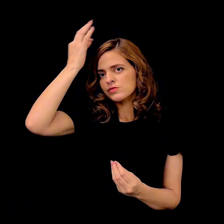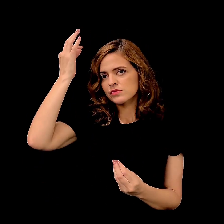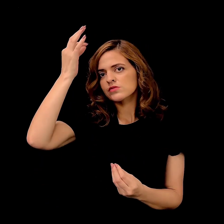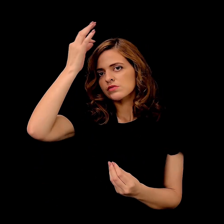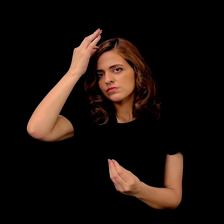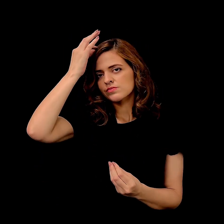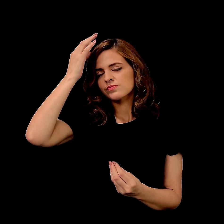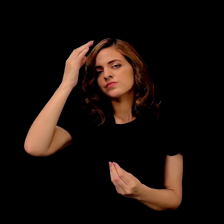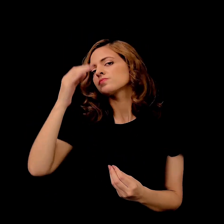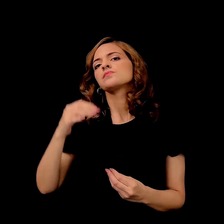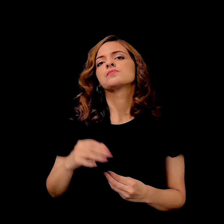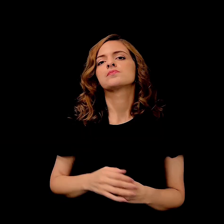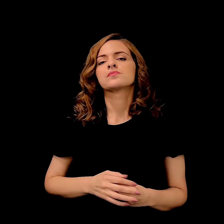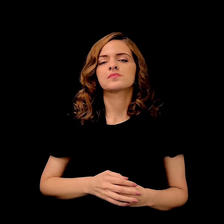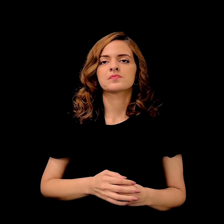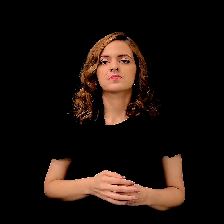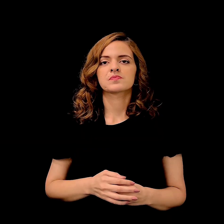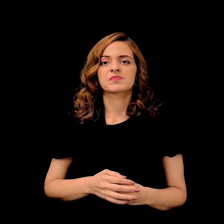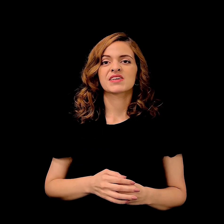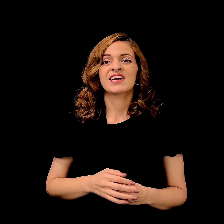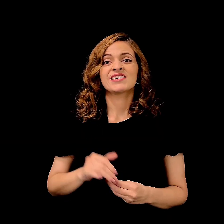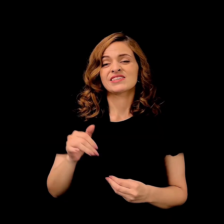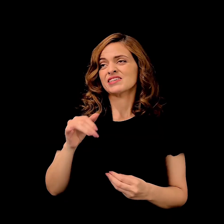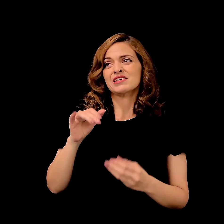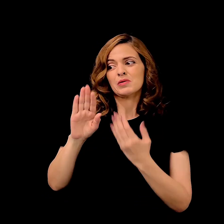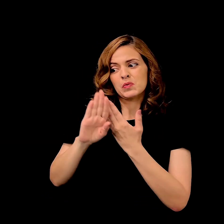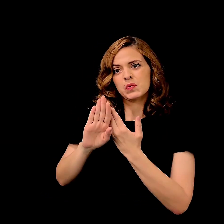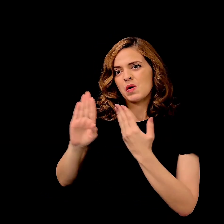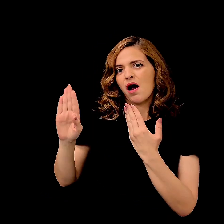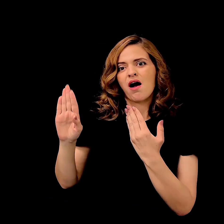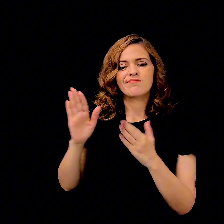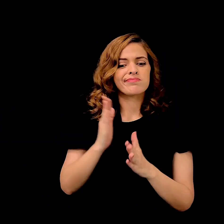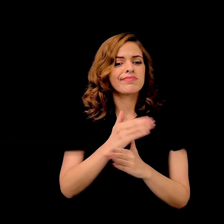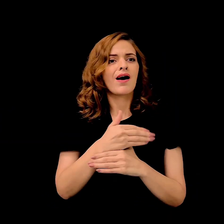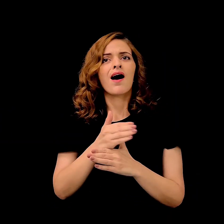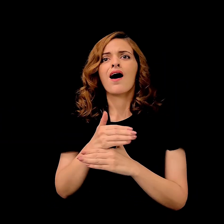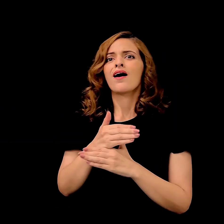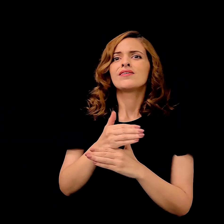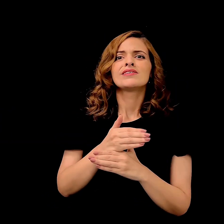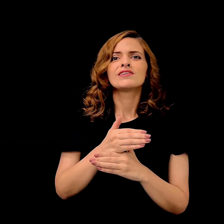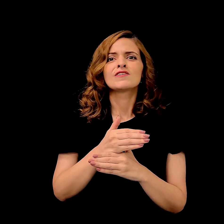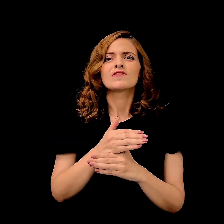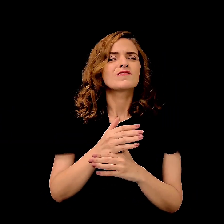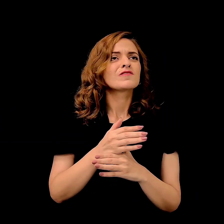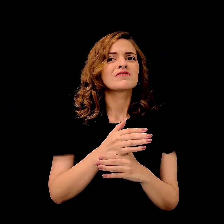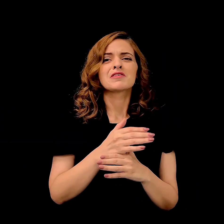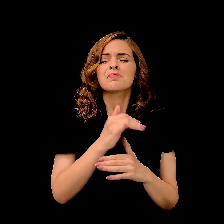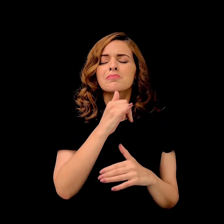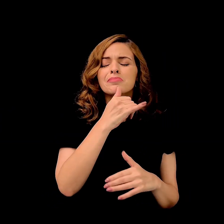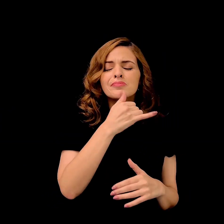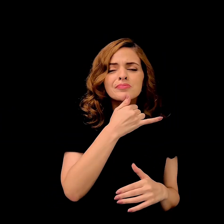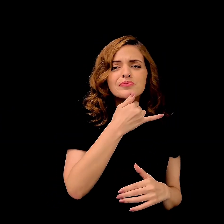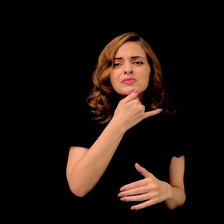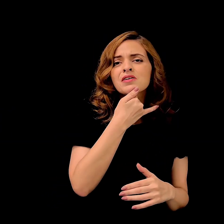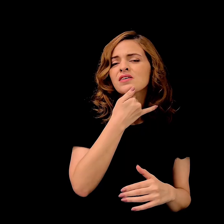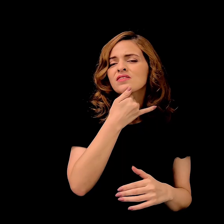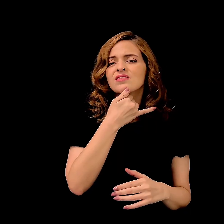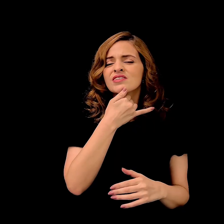não tem como ela ser feliz. Ela sempre vai ser insaciável. Pode ter todo